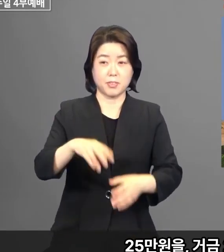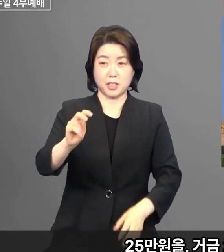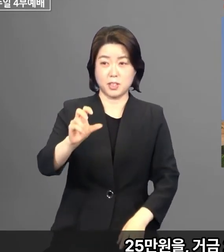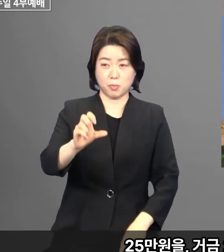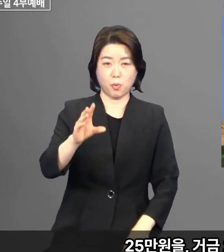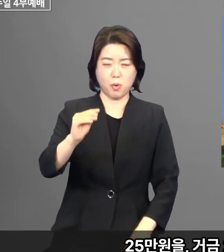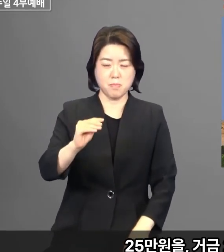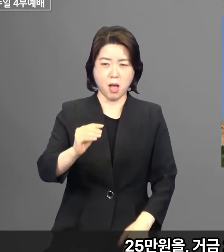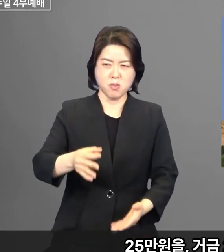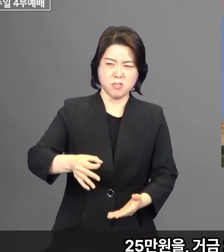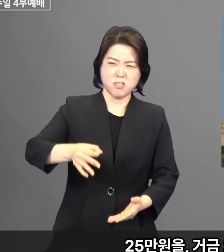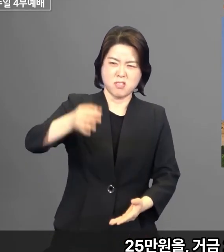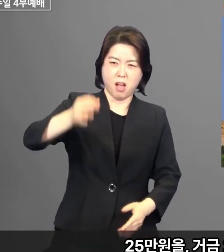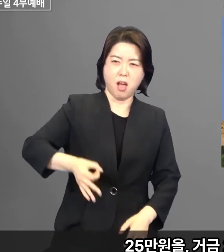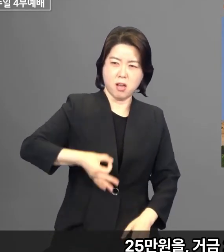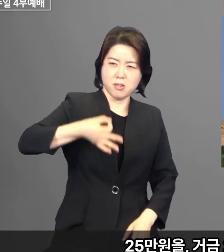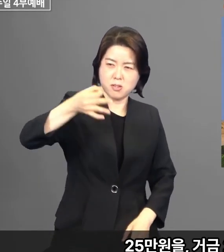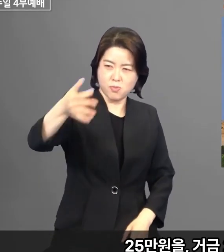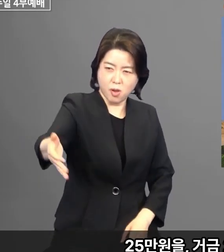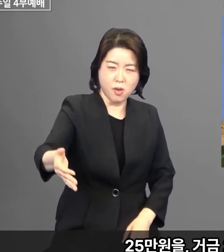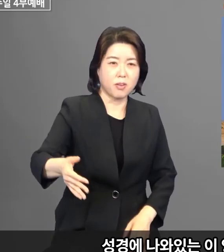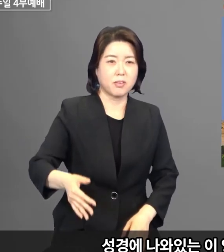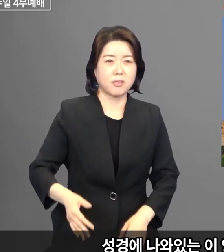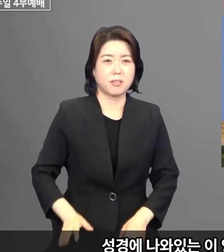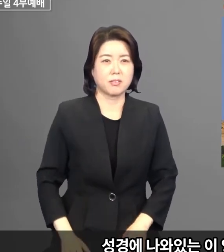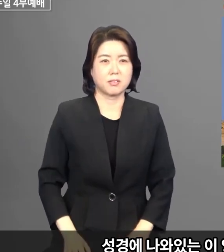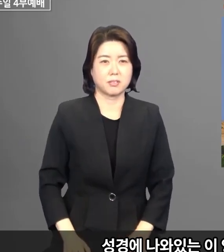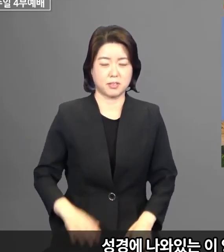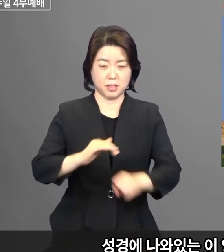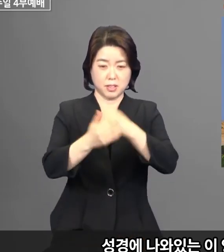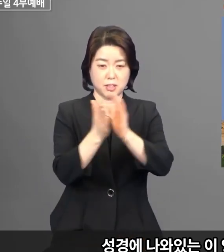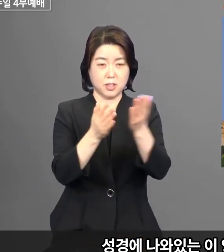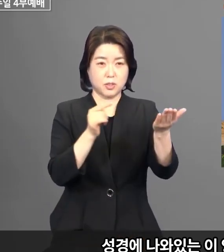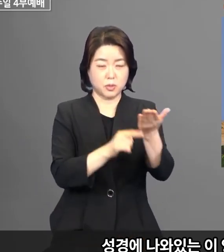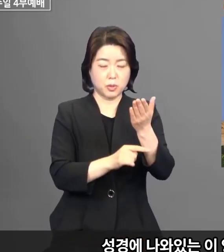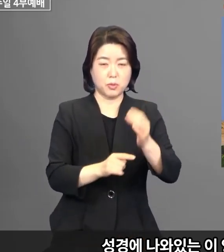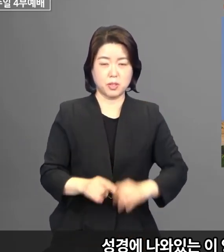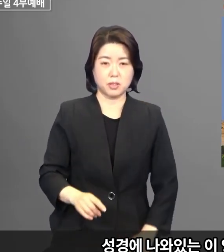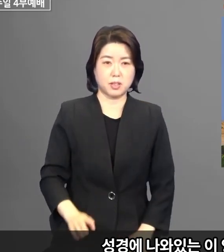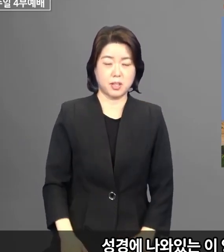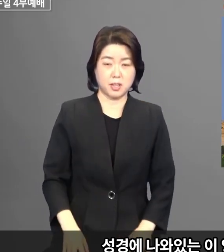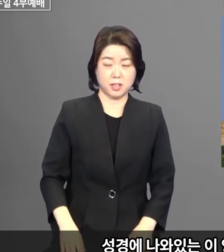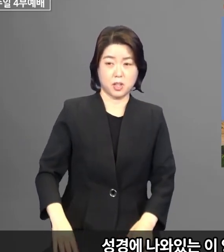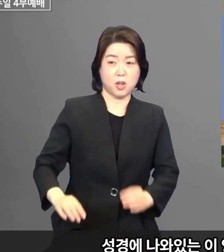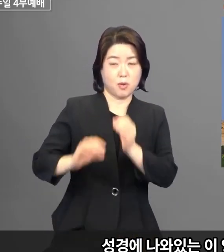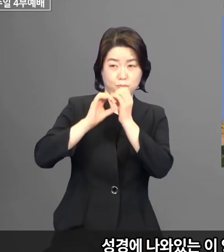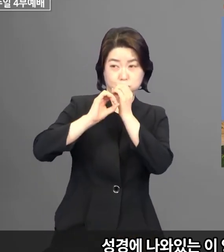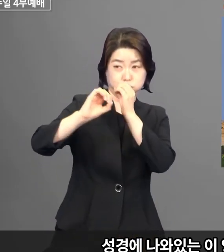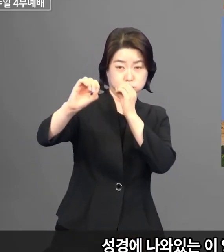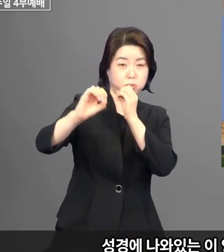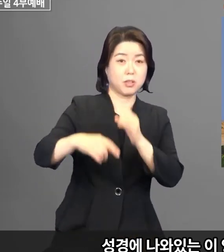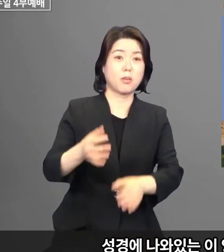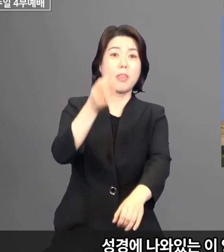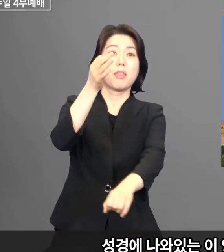원을, 거금 25만 원을 들여서 성경에 나오는 이 양각나팔을 샀습니다.